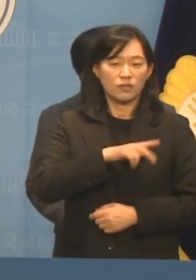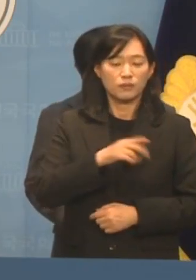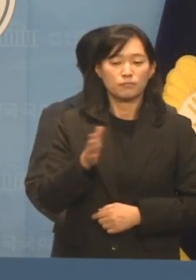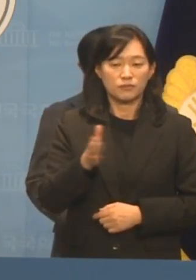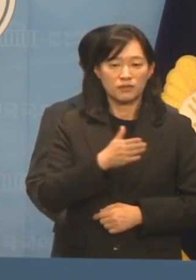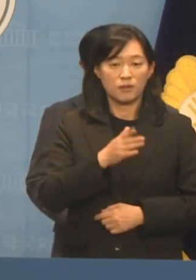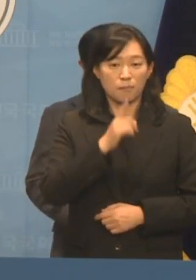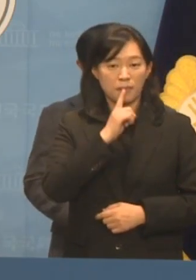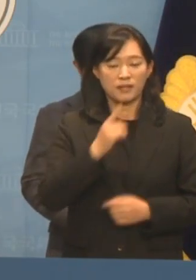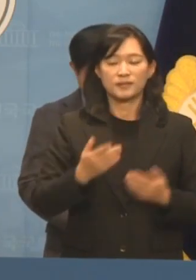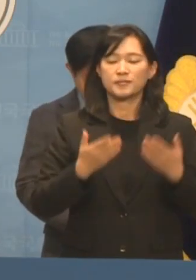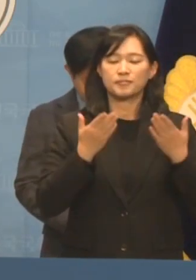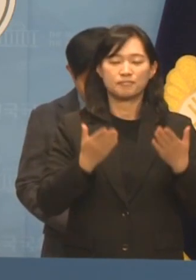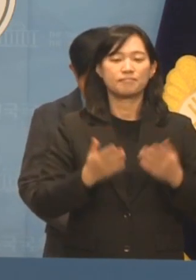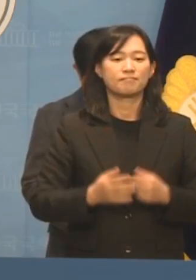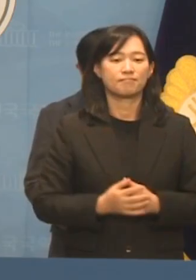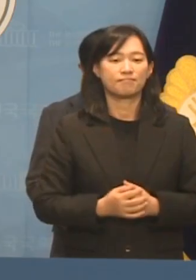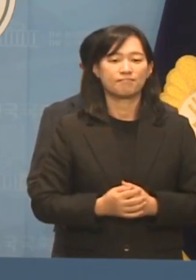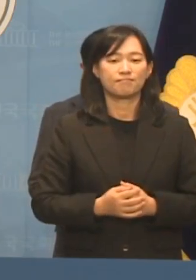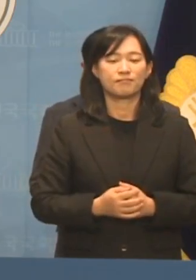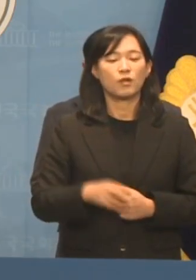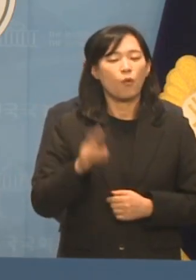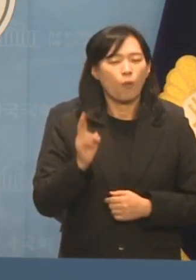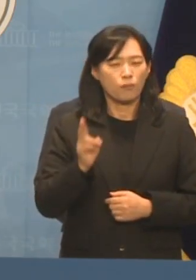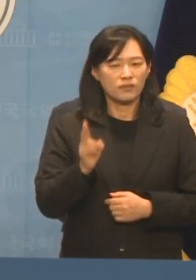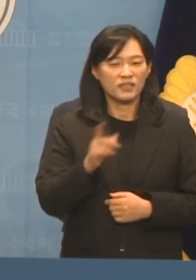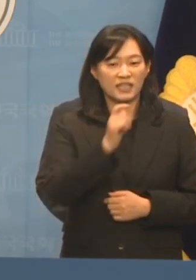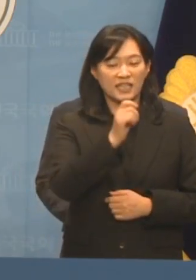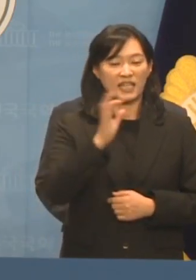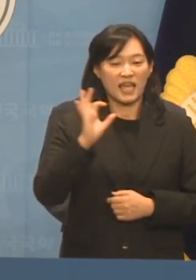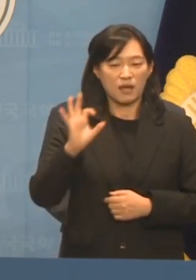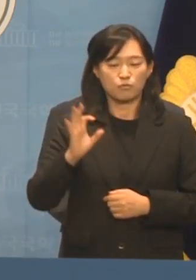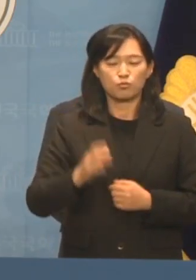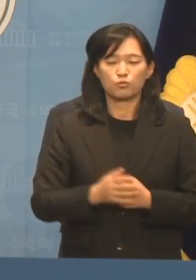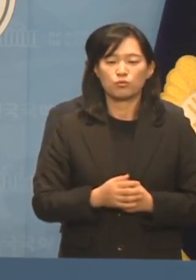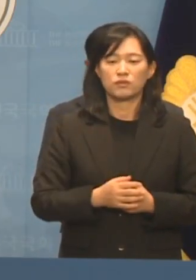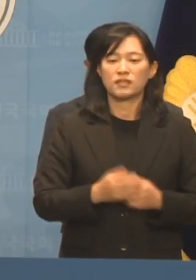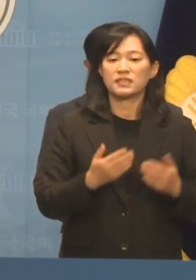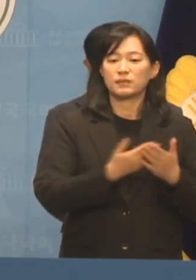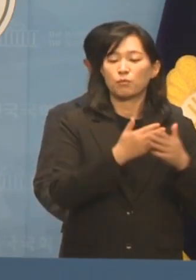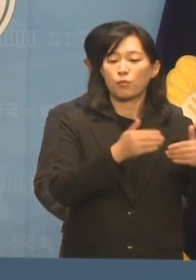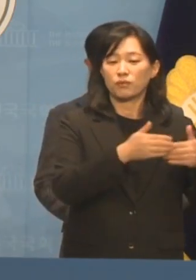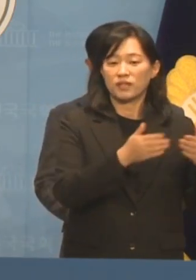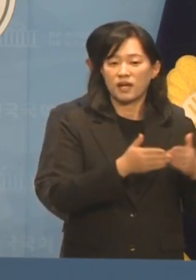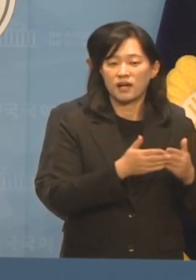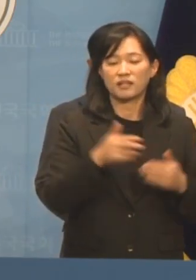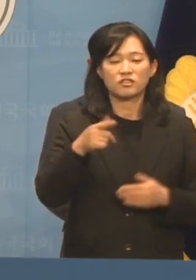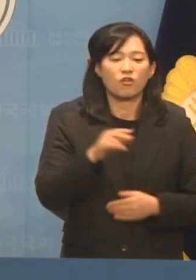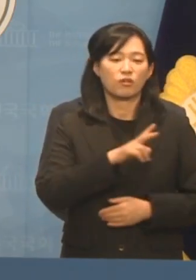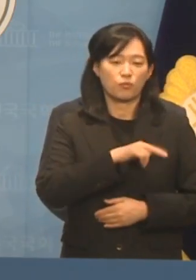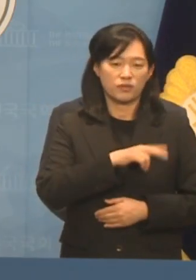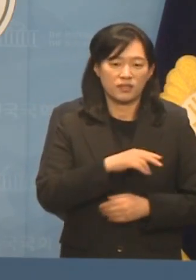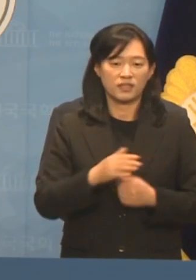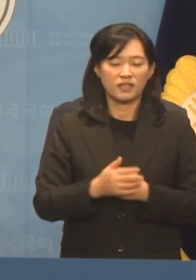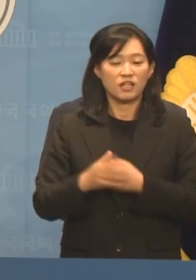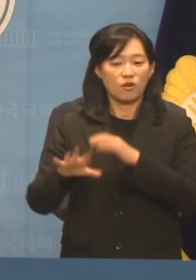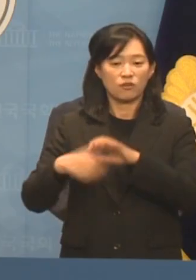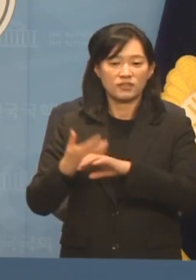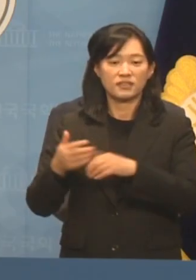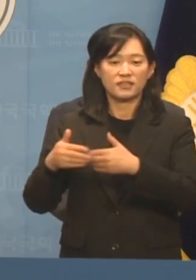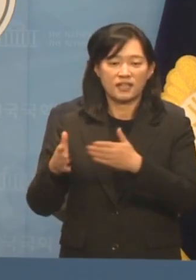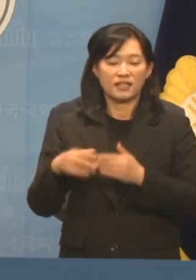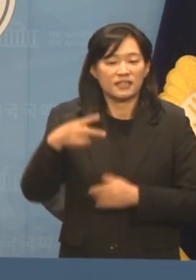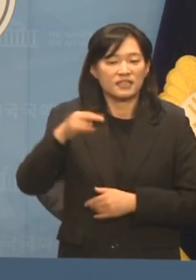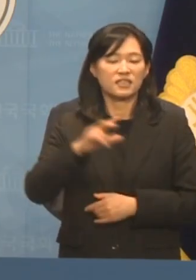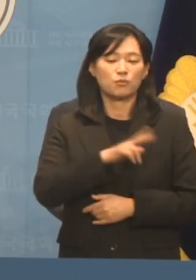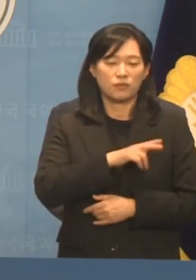위원장님부터 말씀해 주시겠습니다. 홈플러스 TF 그리고 진보당 정혜경 의원님 그리고 조국혁신당 신장식 의원님